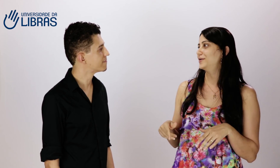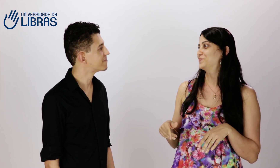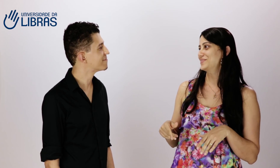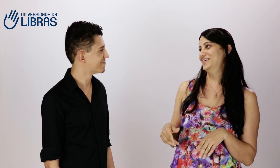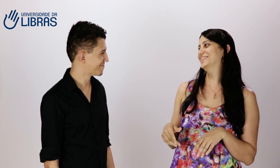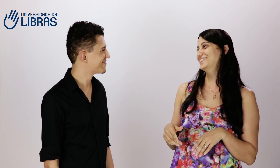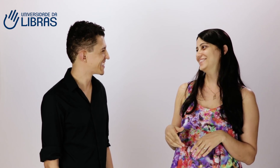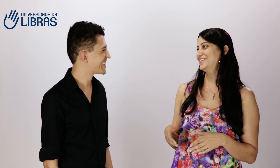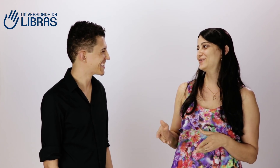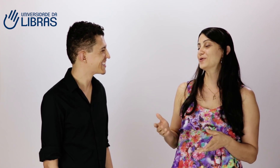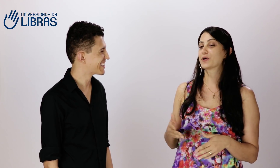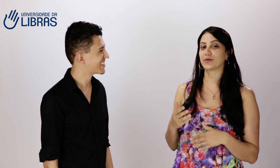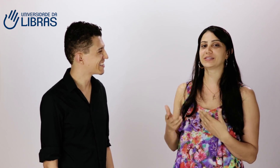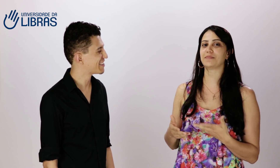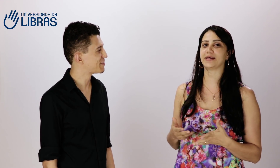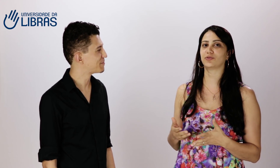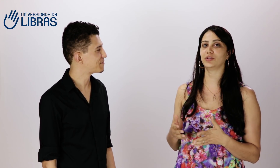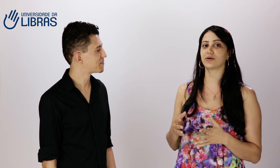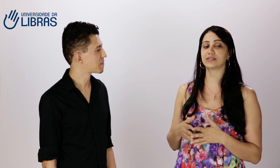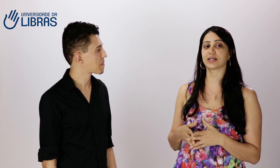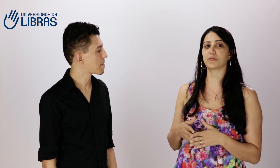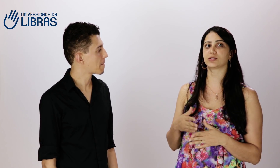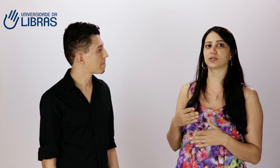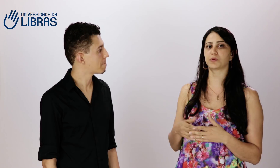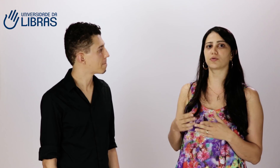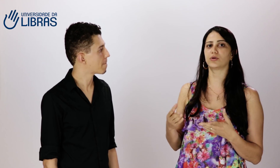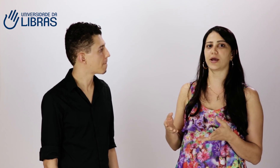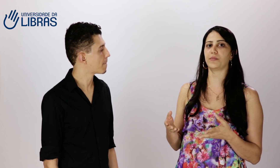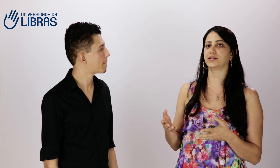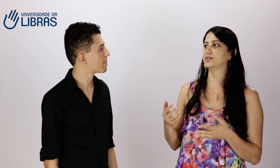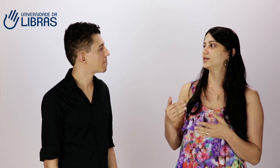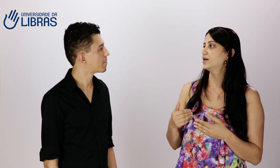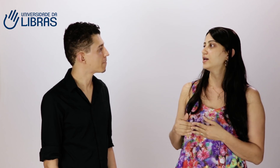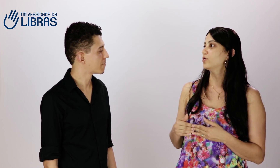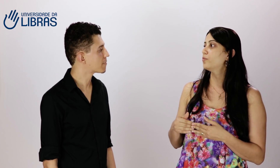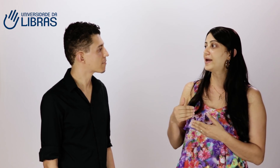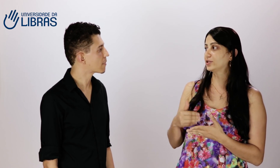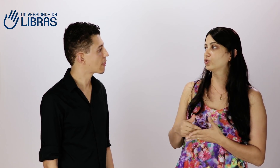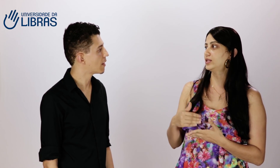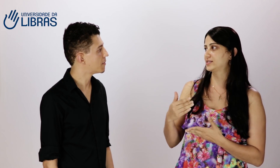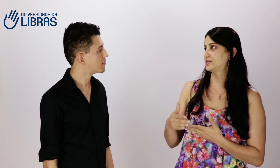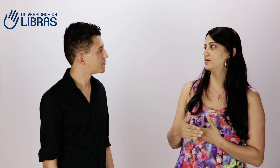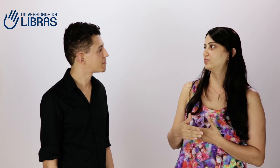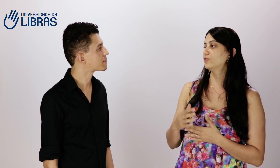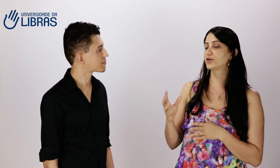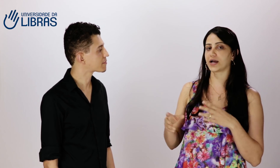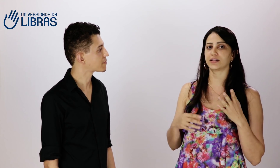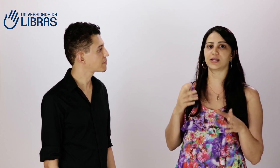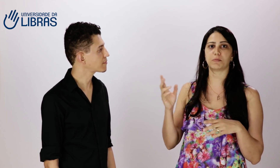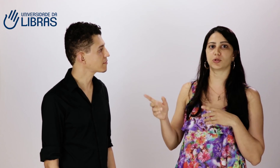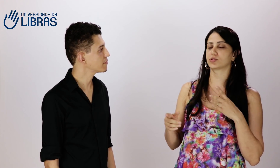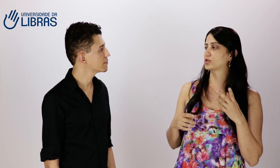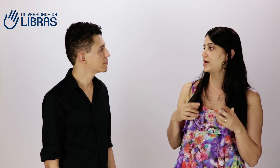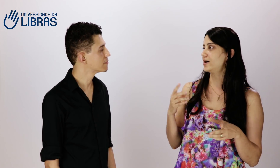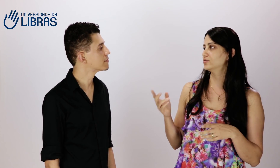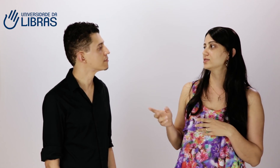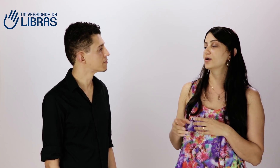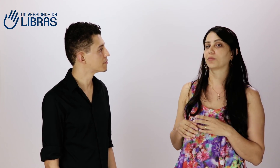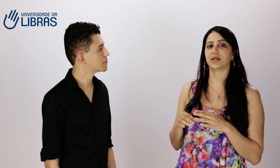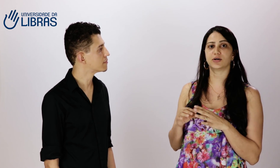agora, entendeu? Com esse método. Então, assim, que as pessoas procurem realmente o método que dá certo, não ficar atirando para todos os lados, porque não